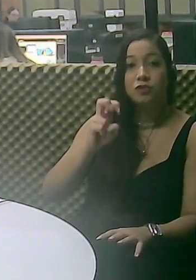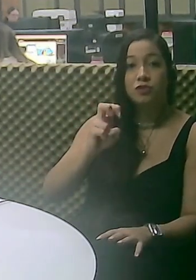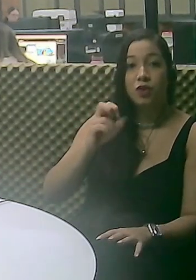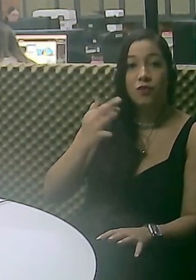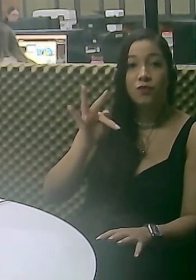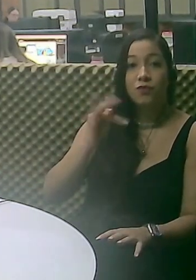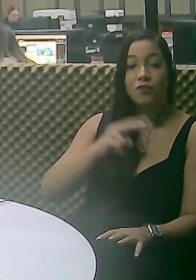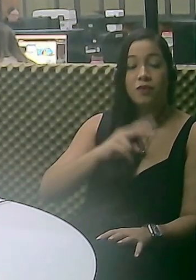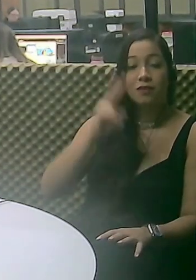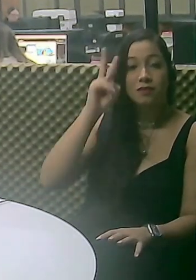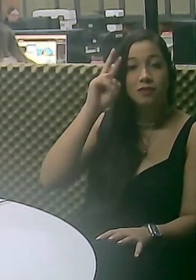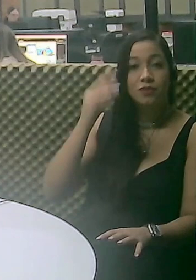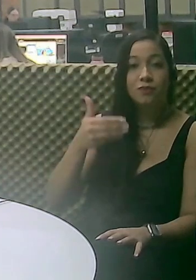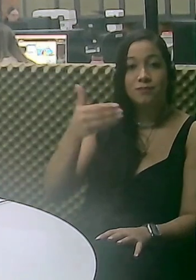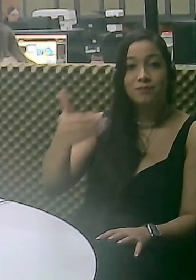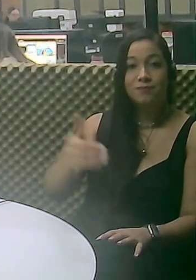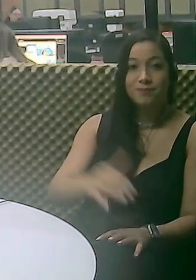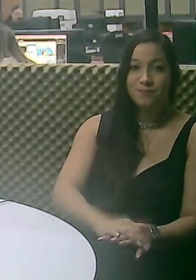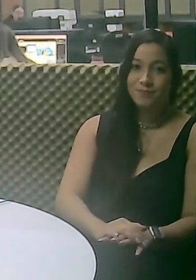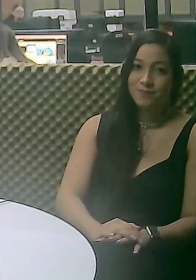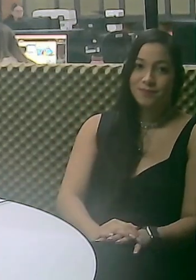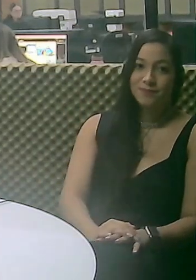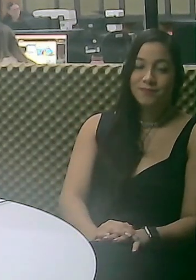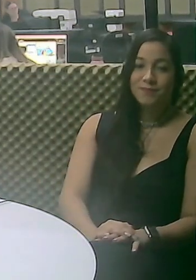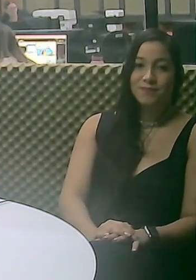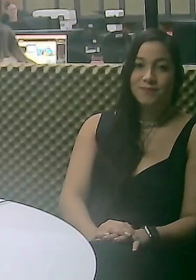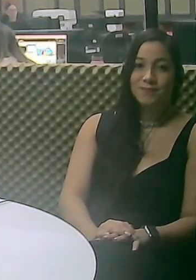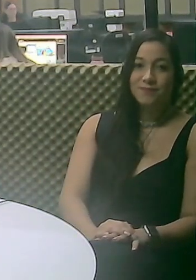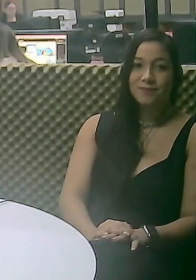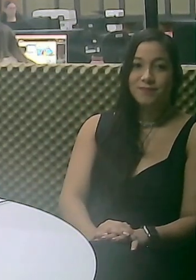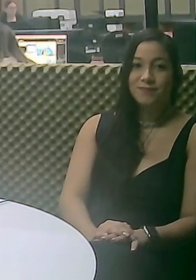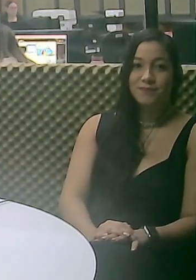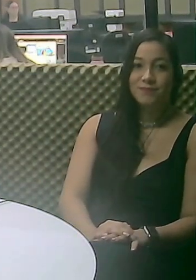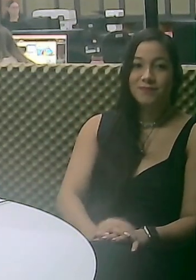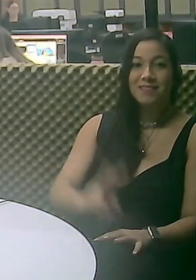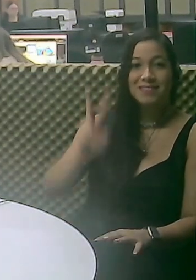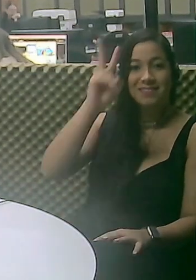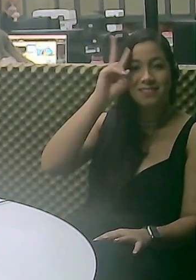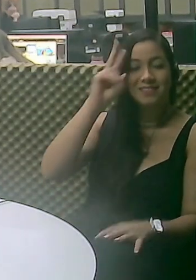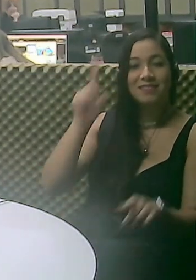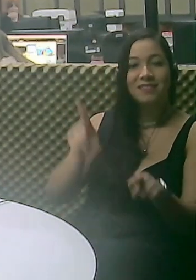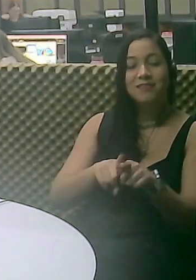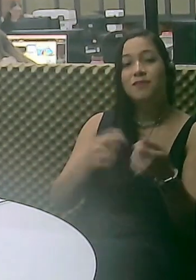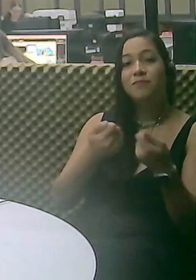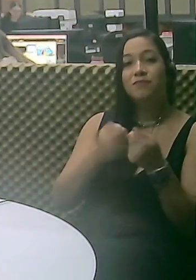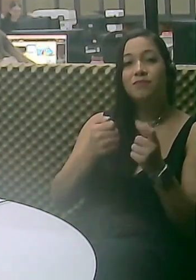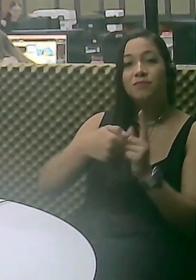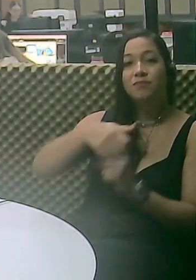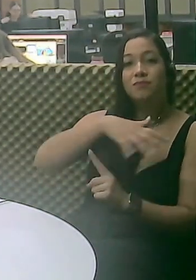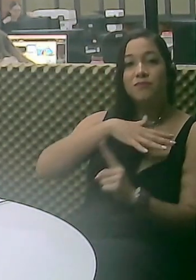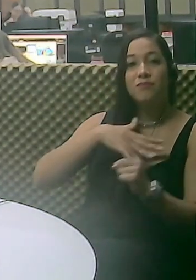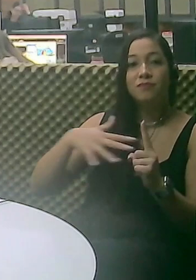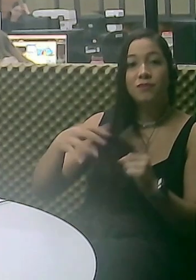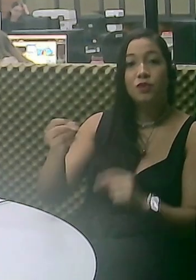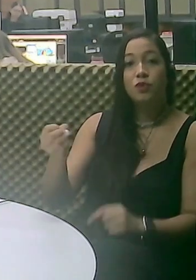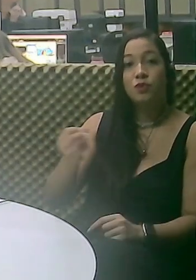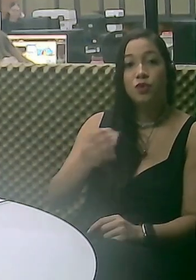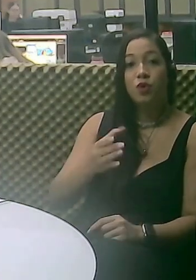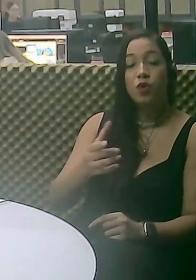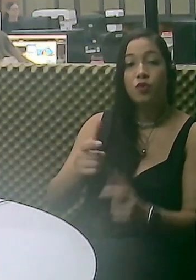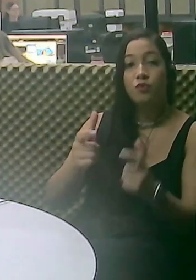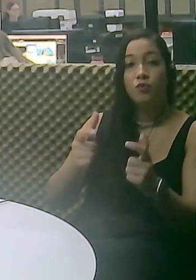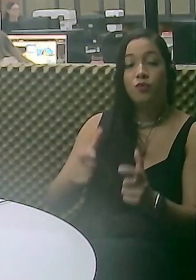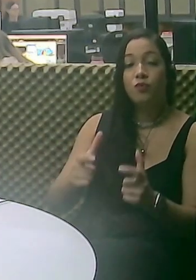fevereiro, a próxima segunda-feira. E a partir de segunda também o busão social tem novo ponto de parada,